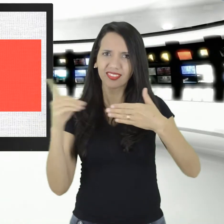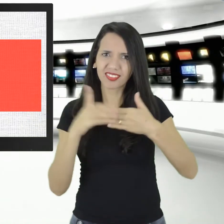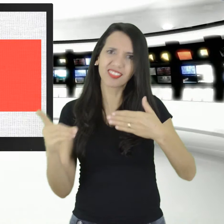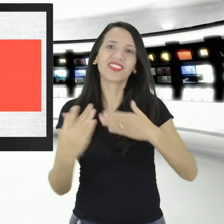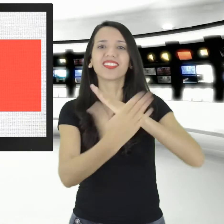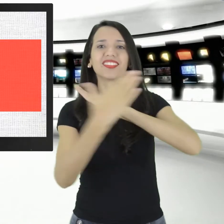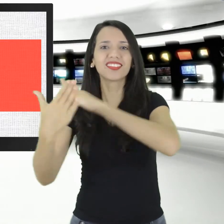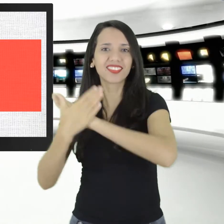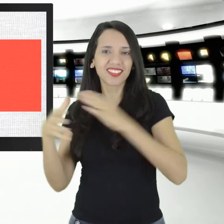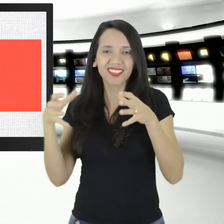causas beneficentes